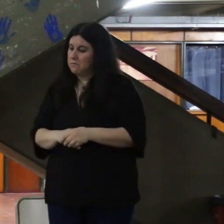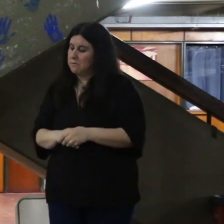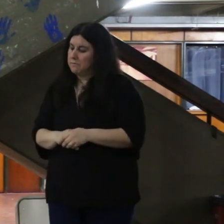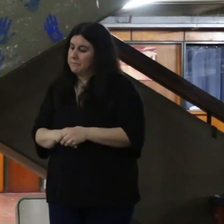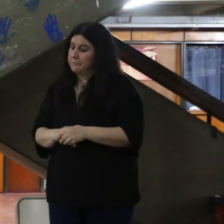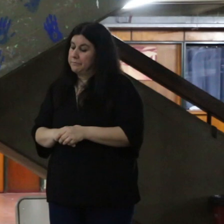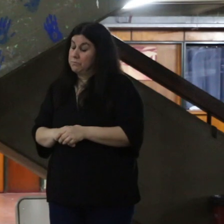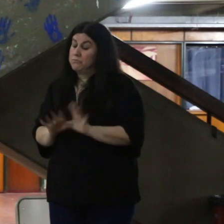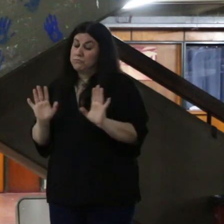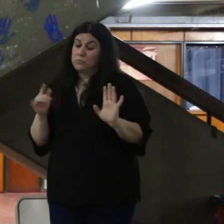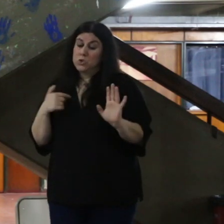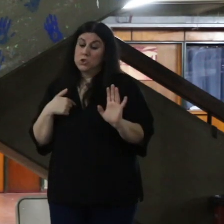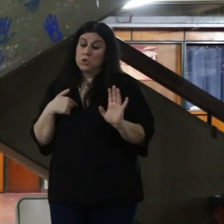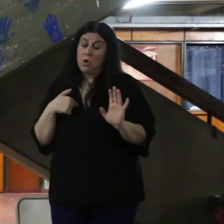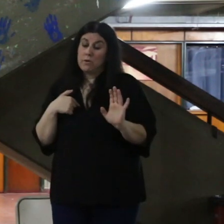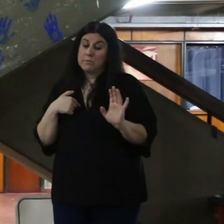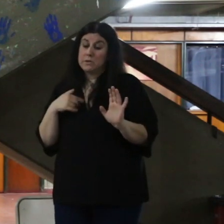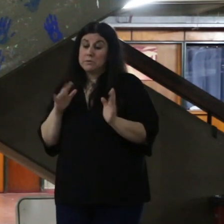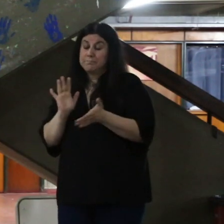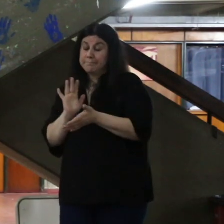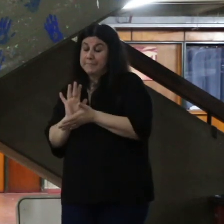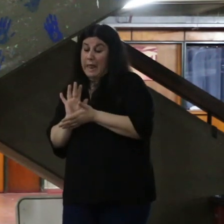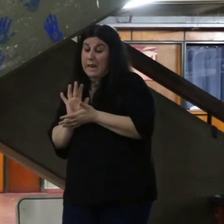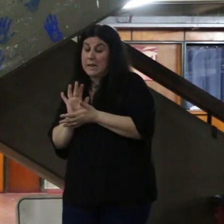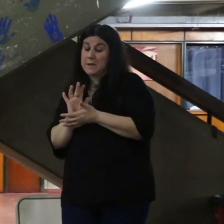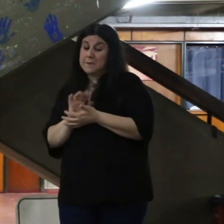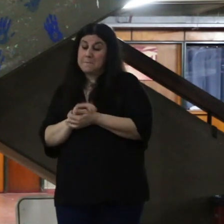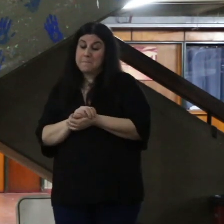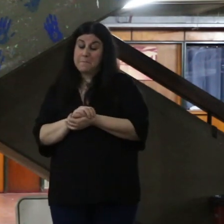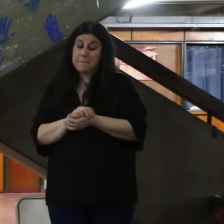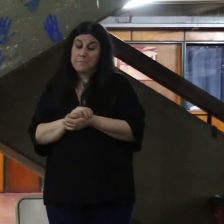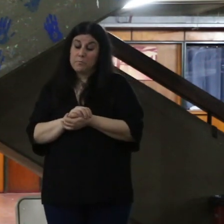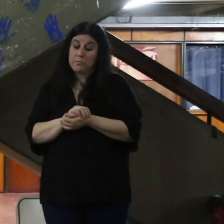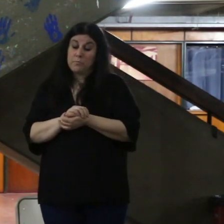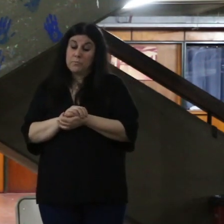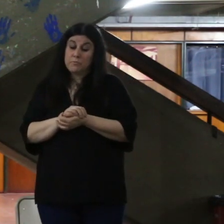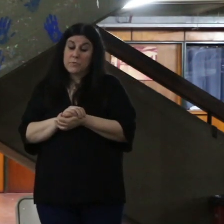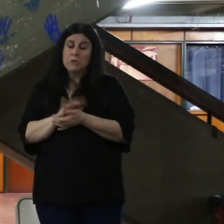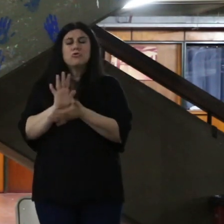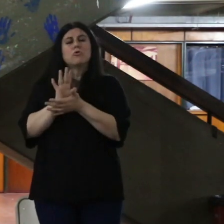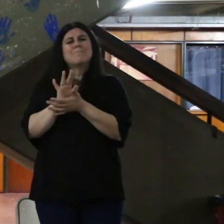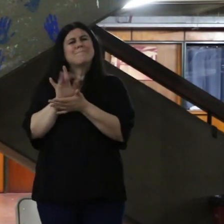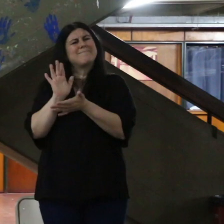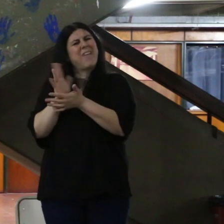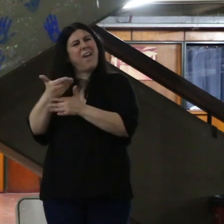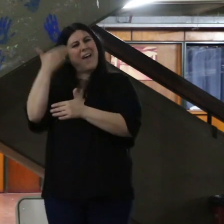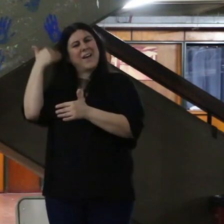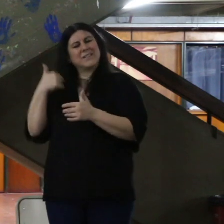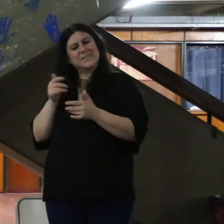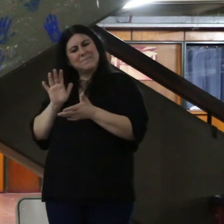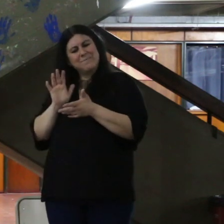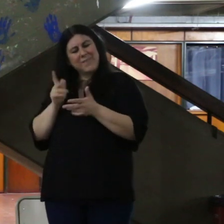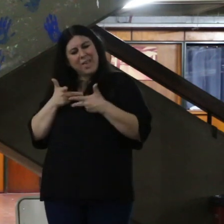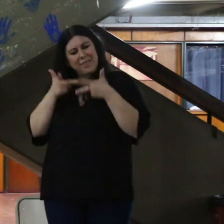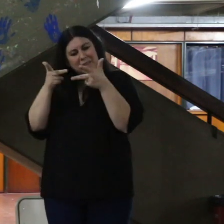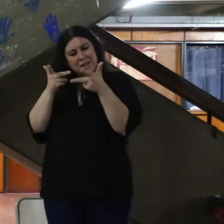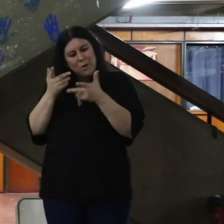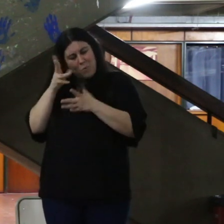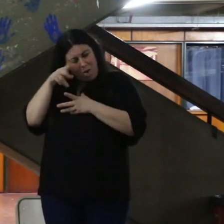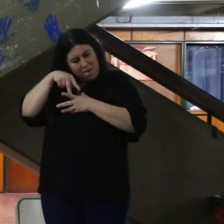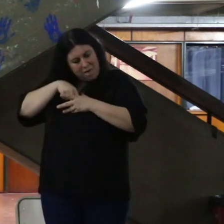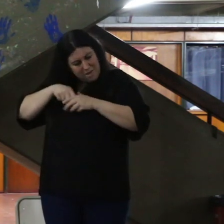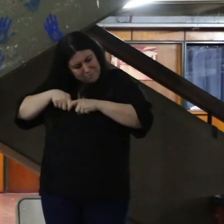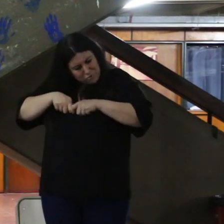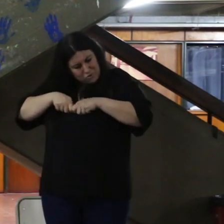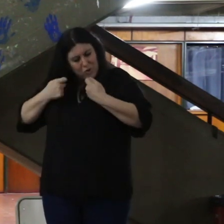Yo traía esta idea de que estamos rotos, ¿sí?